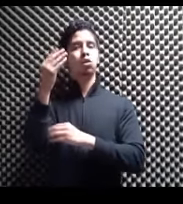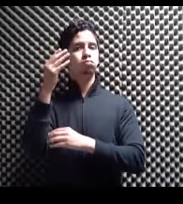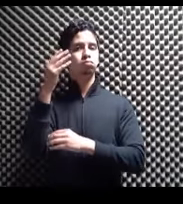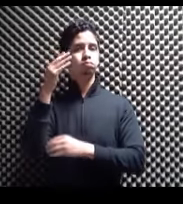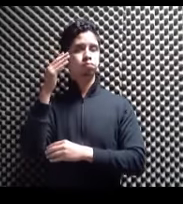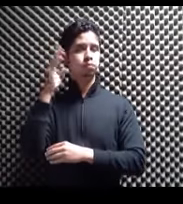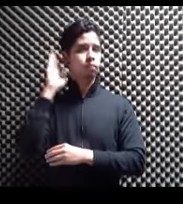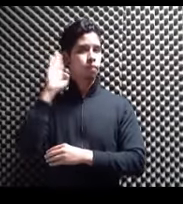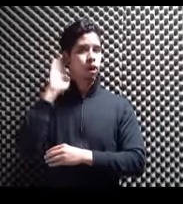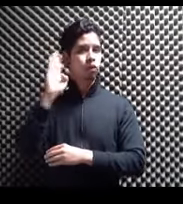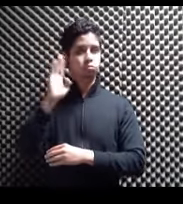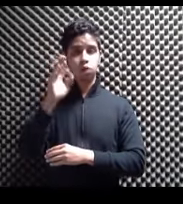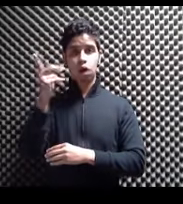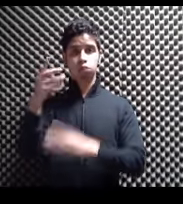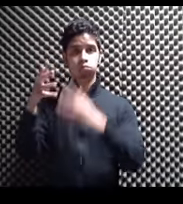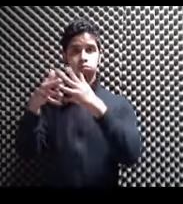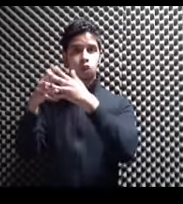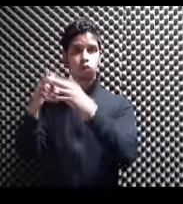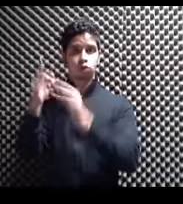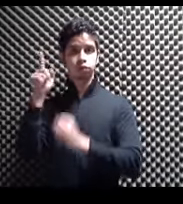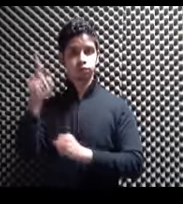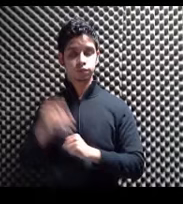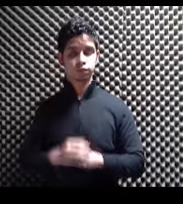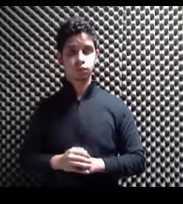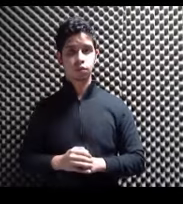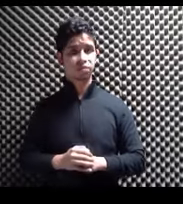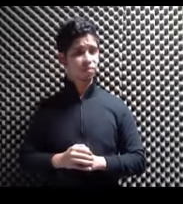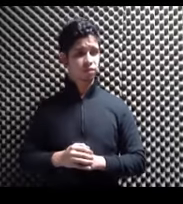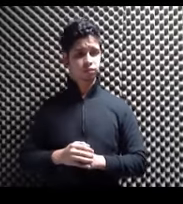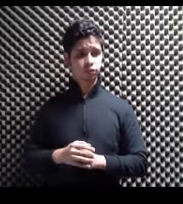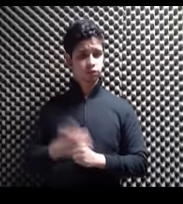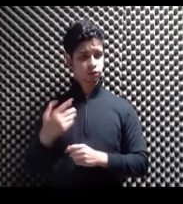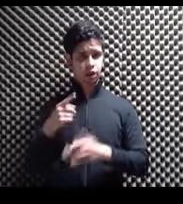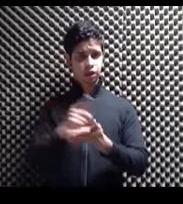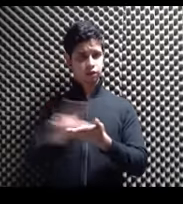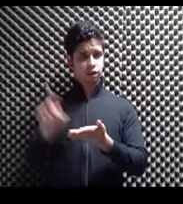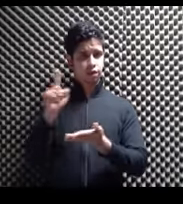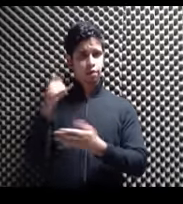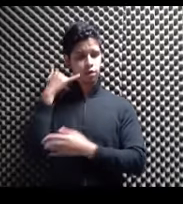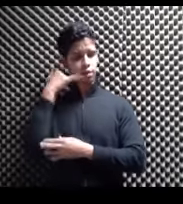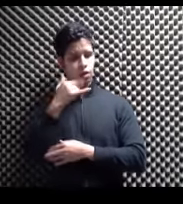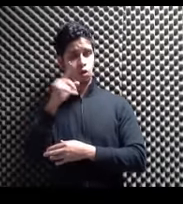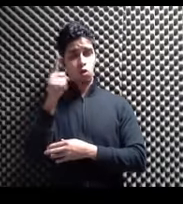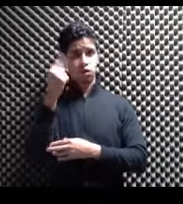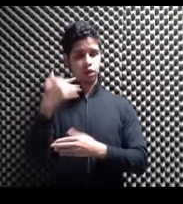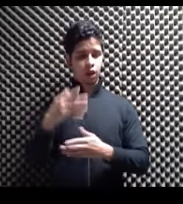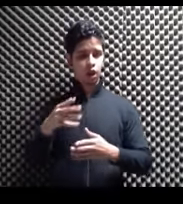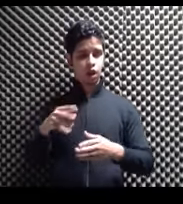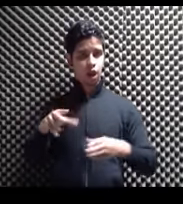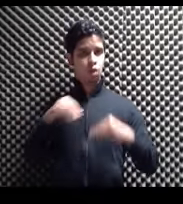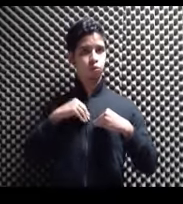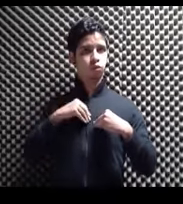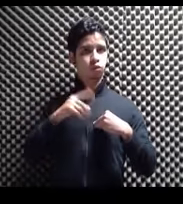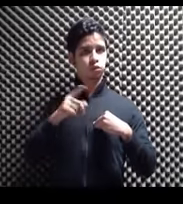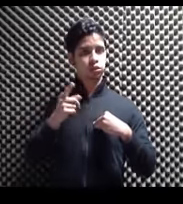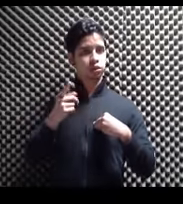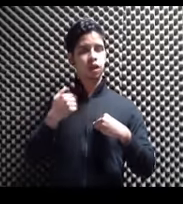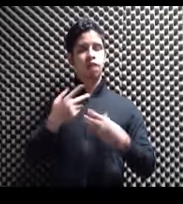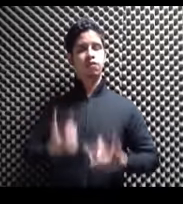adoptó una de las perritas y está en Nueva York. La perra está feliz. Y yo digo,